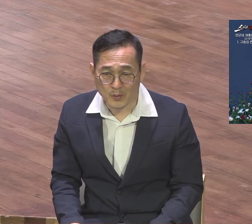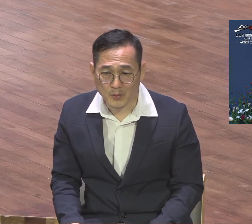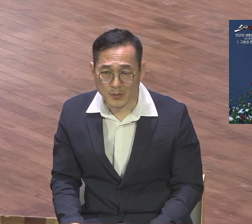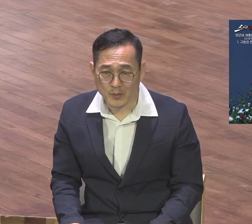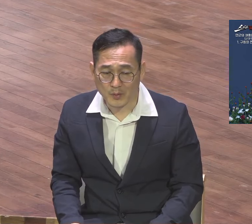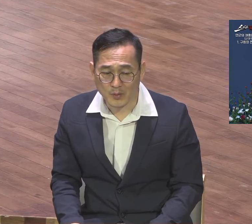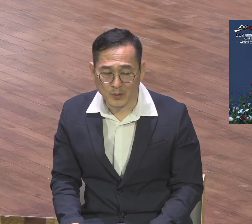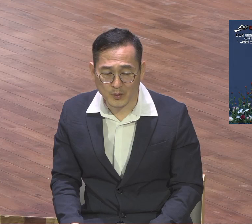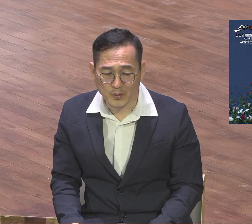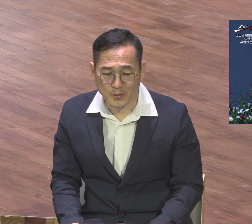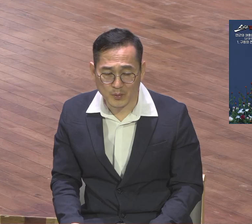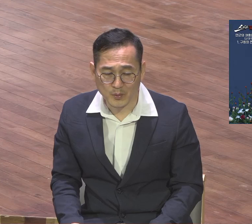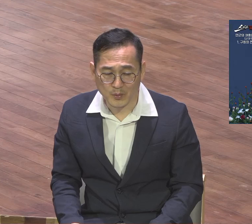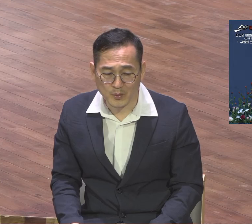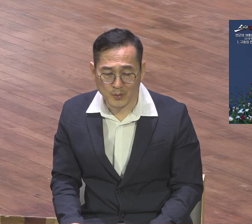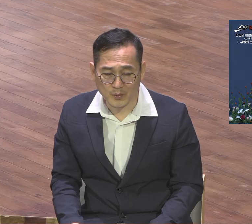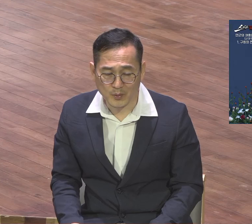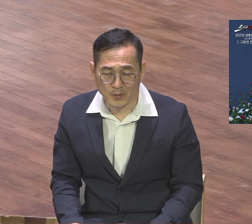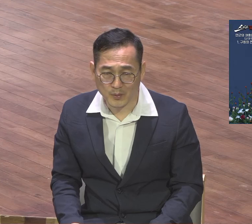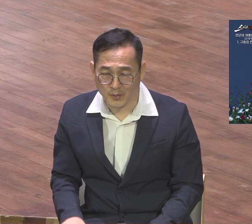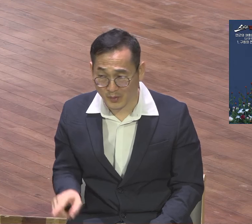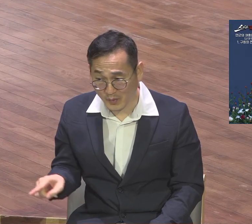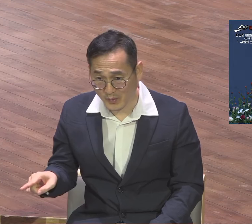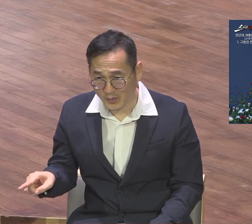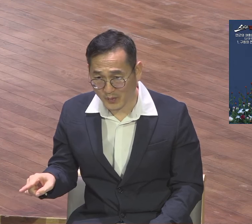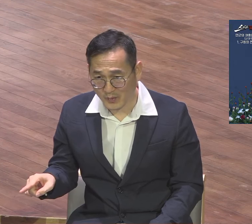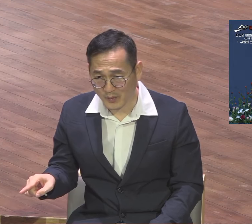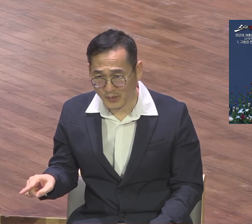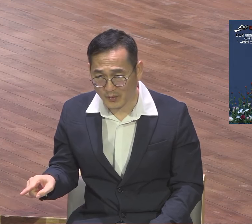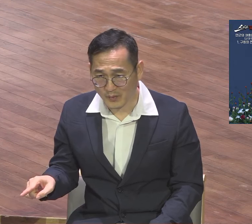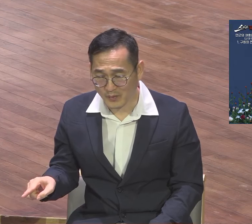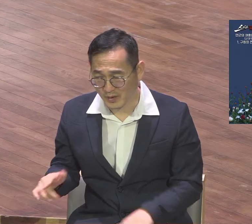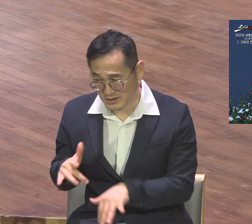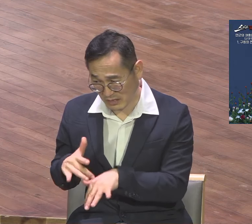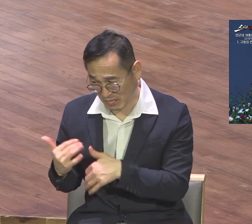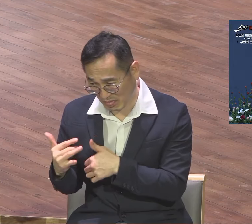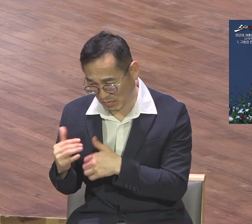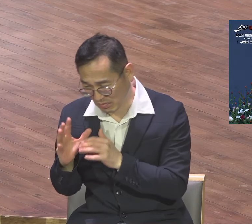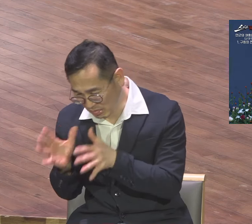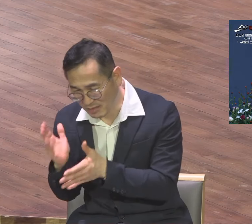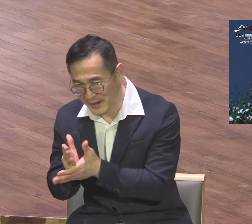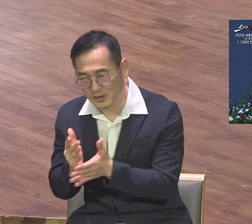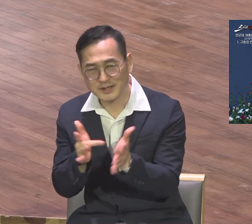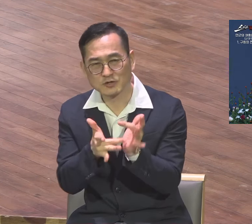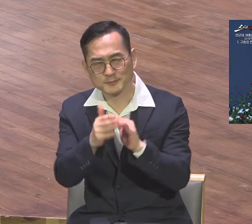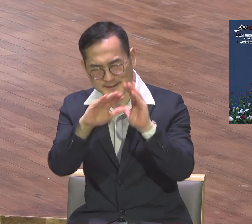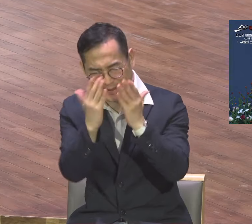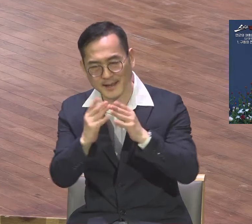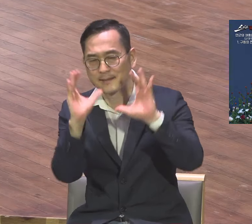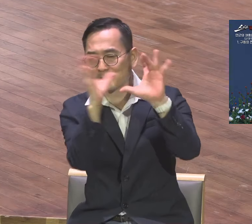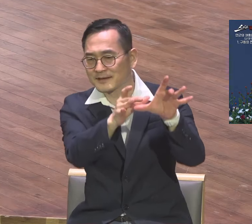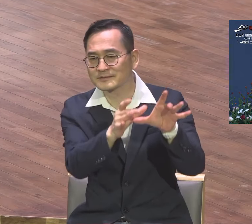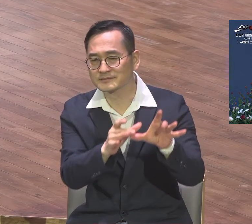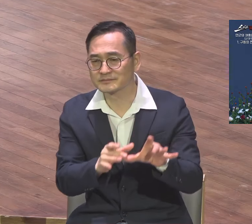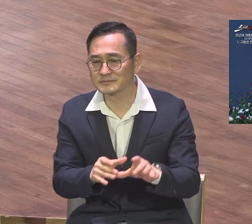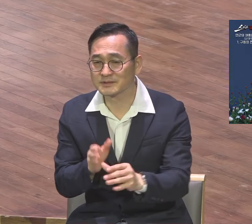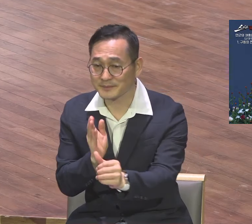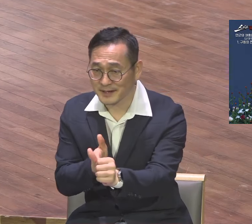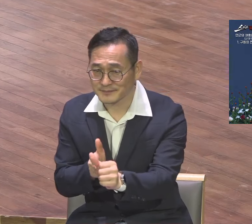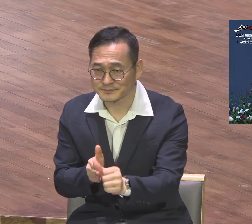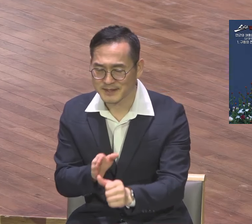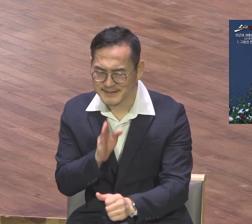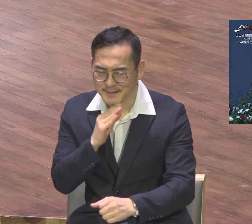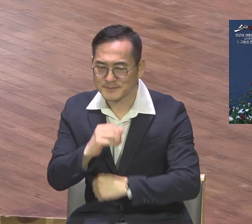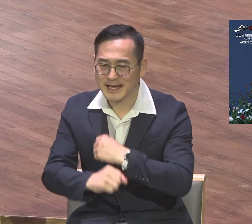스스로가 전부 다 오늘 밤에 맡기시기 바랍니다. 주께 맡겨라. 예수님은 우리에게 참된